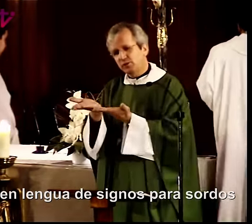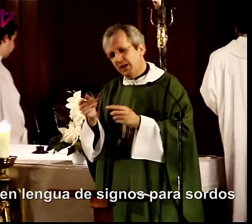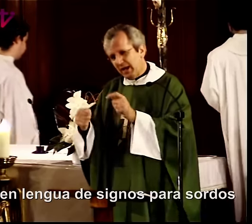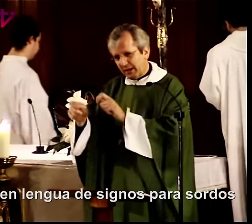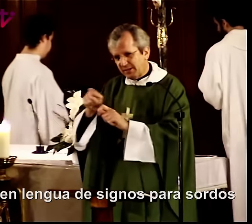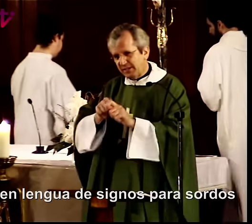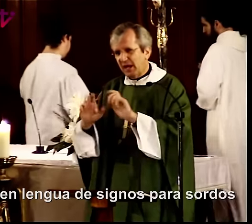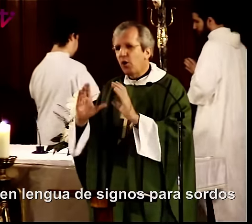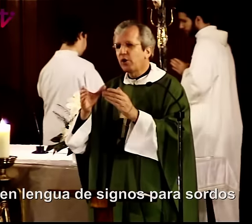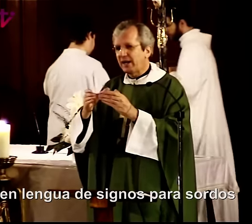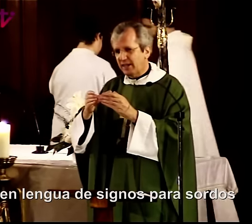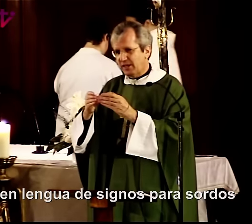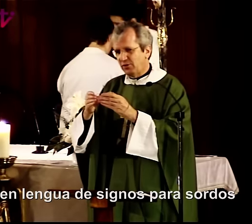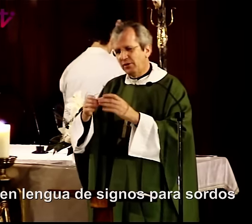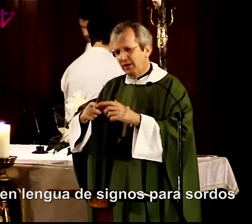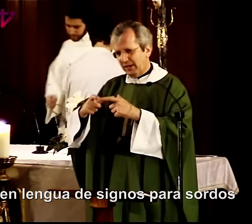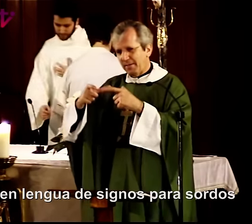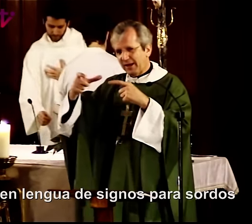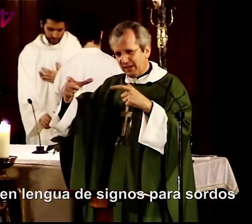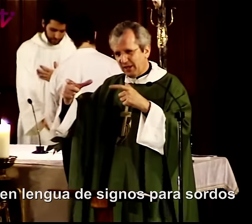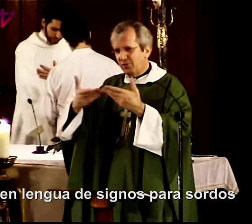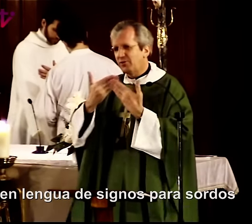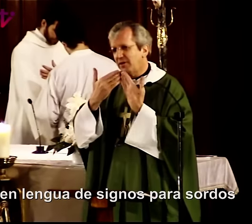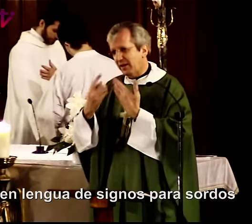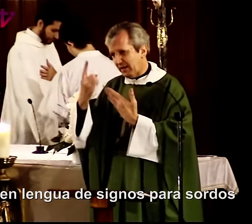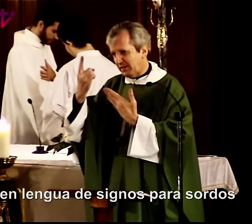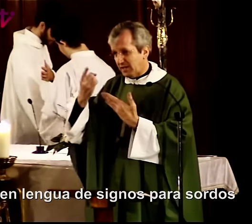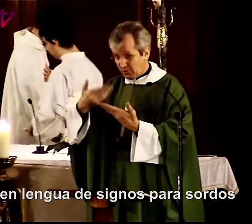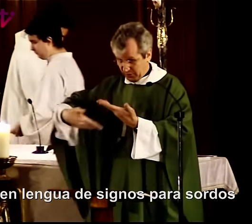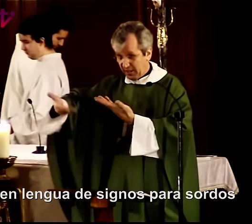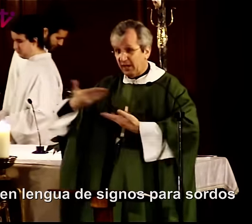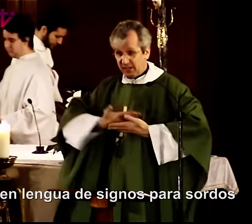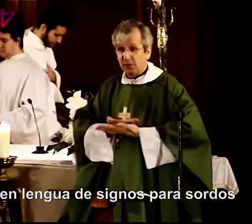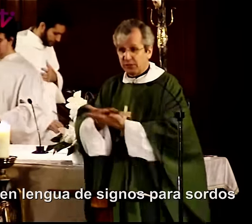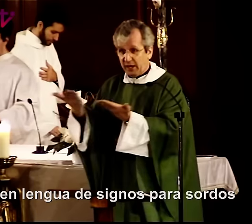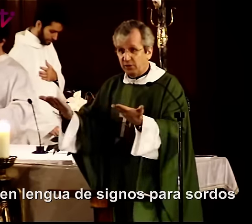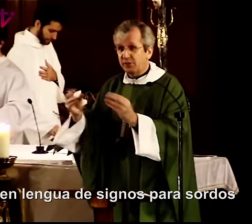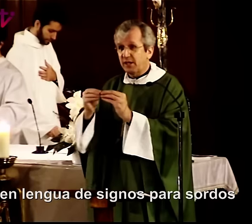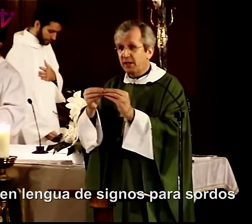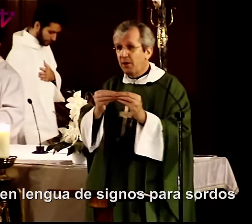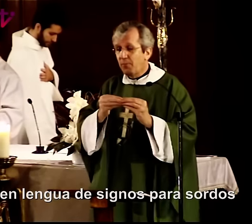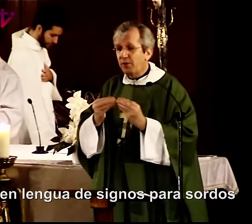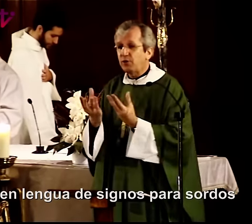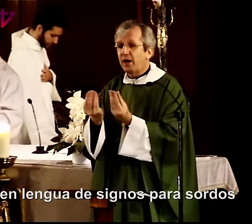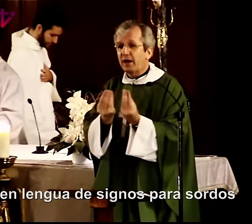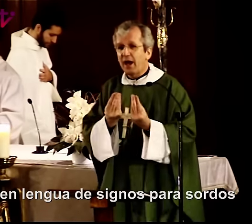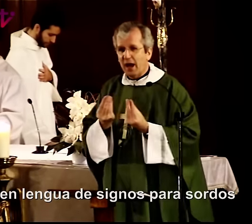a través de esa organización que va creciendo y que gracias a Dios y gracias a nuestra generosidad puede ayudar a